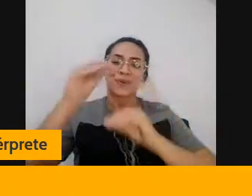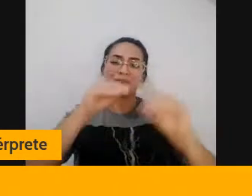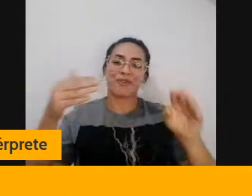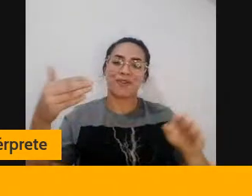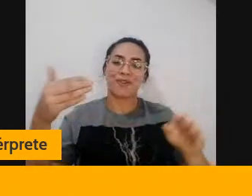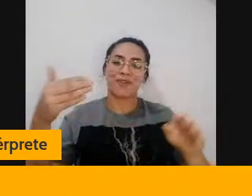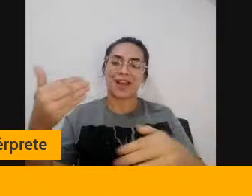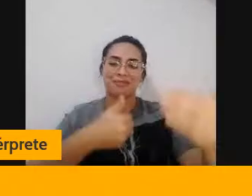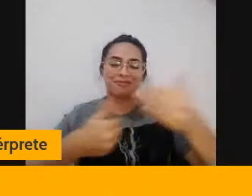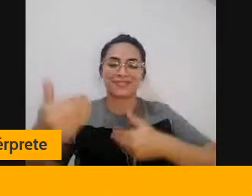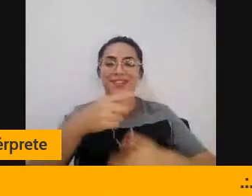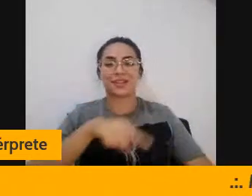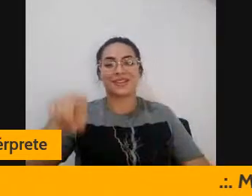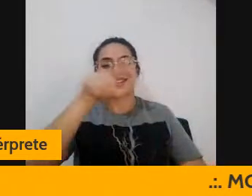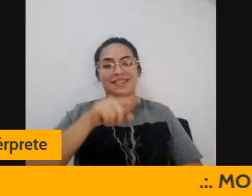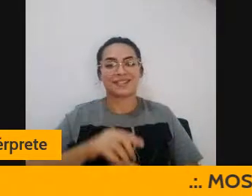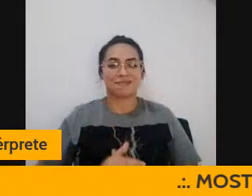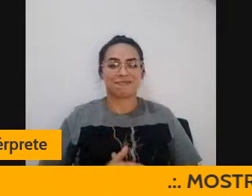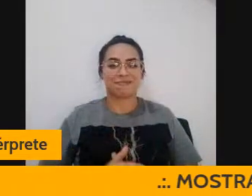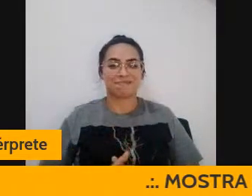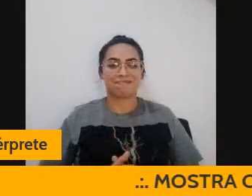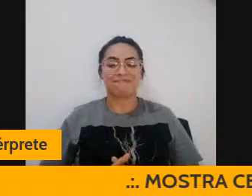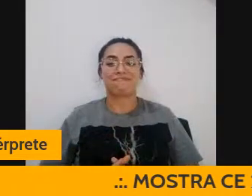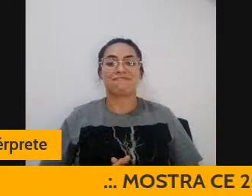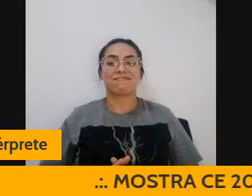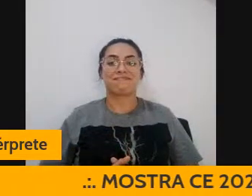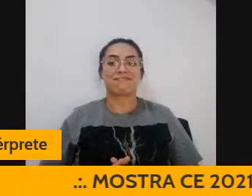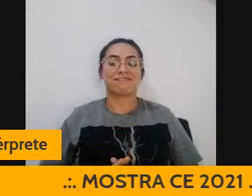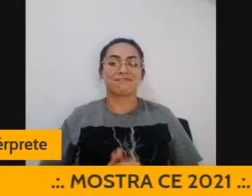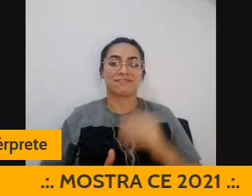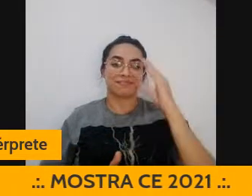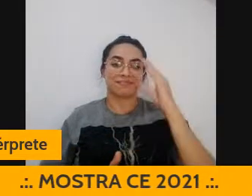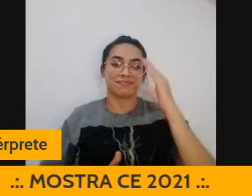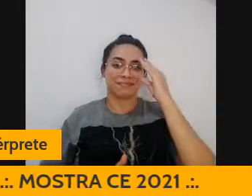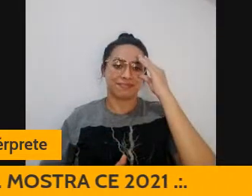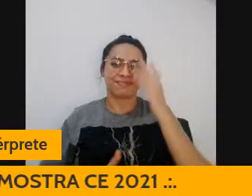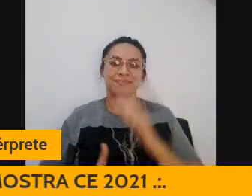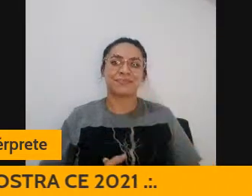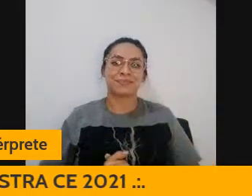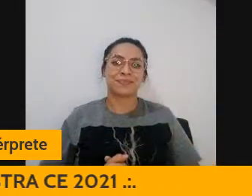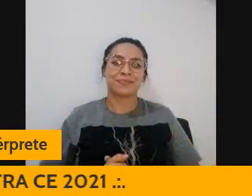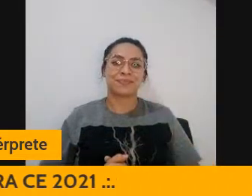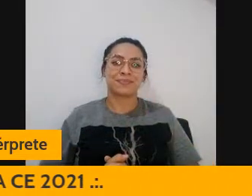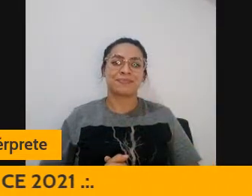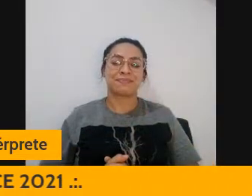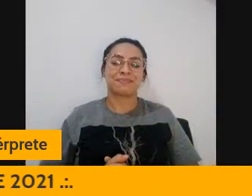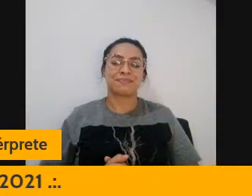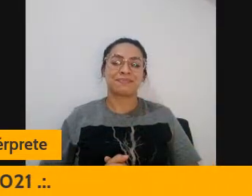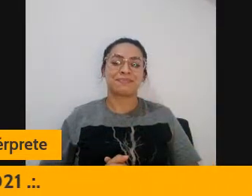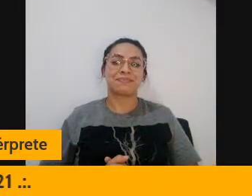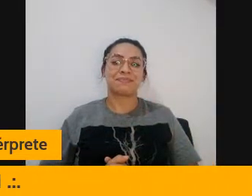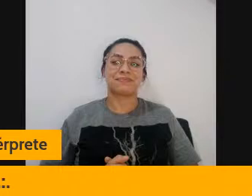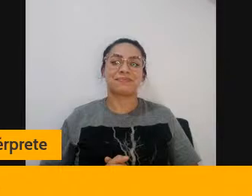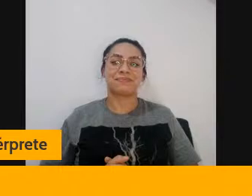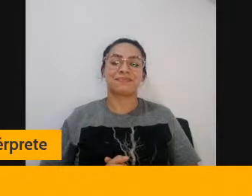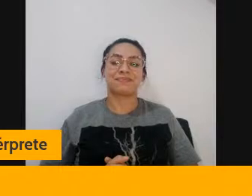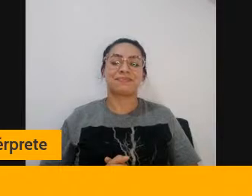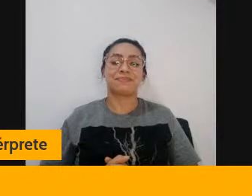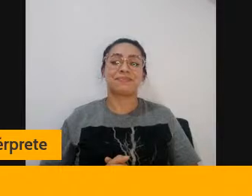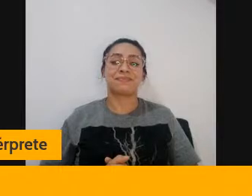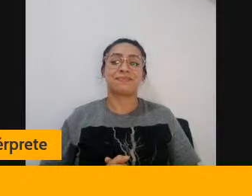dias. Dani. Rapaz, vou te falar um negócio, viu? Mas é coisa em cima de coisas. Quando o Rondon falou